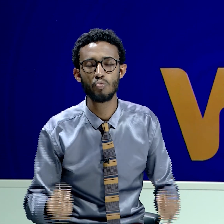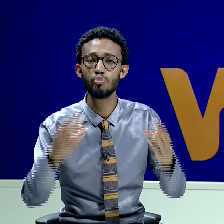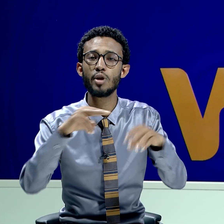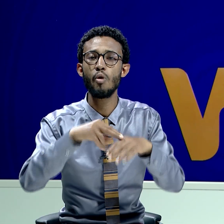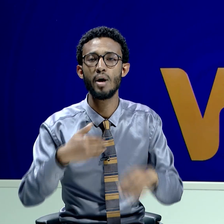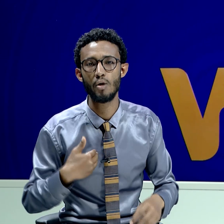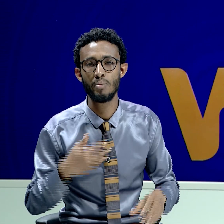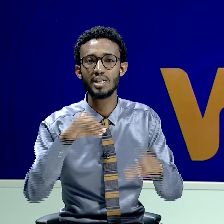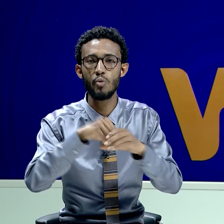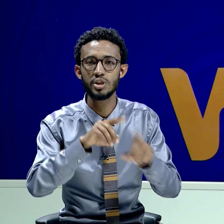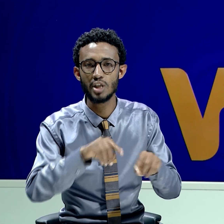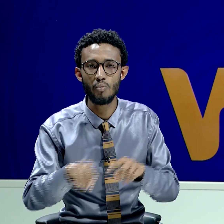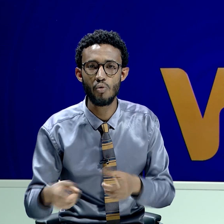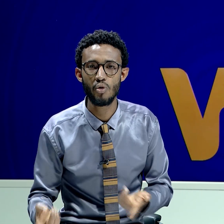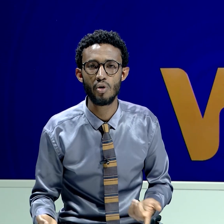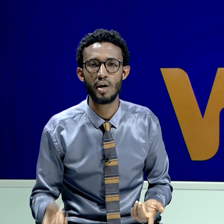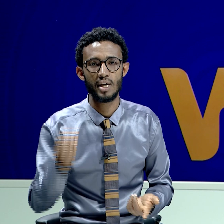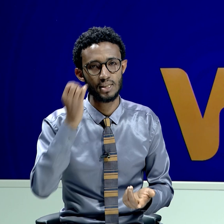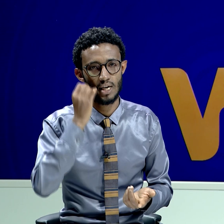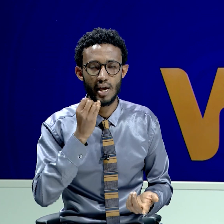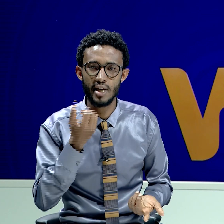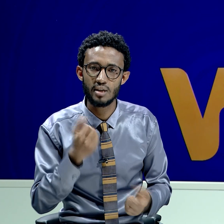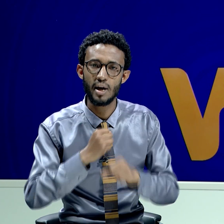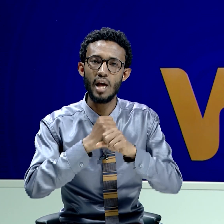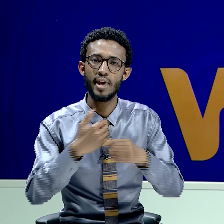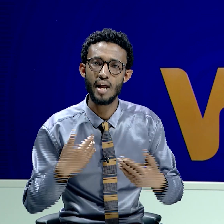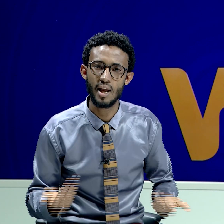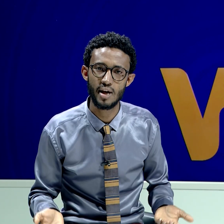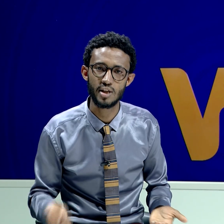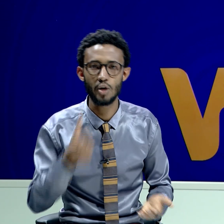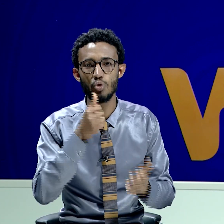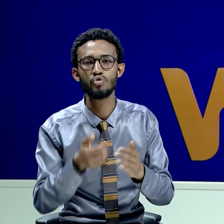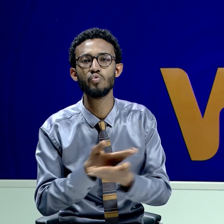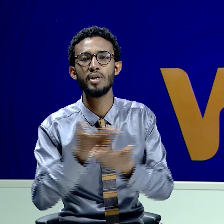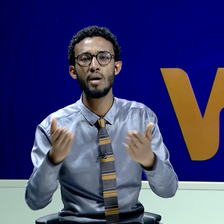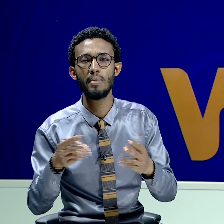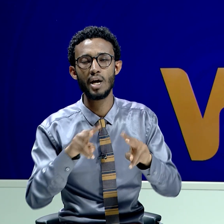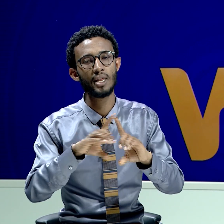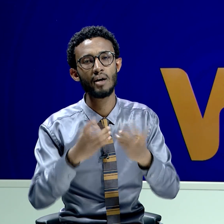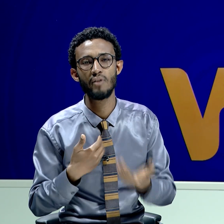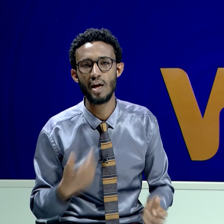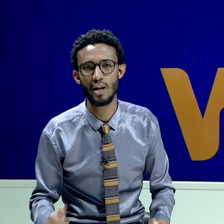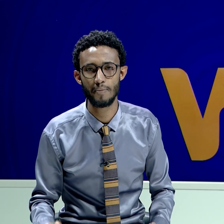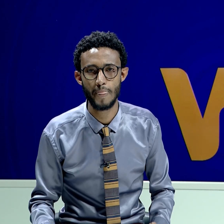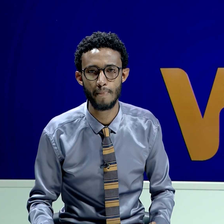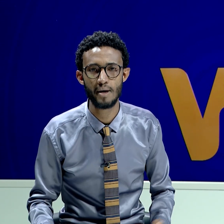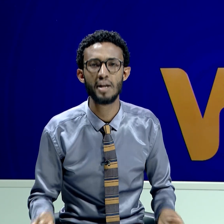ብዙ ተቋማት አሉ። በዛ ውስጥ ደግሞ ጸረ ኤድስ መከላከያ አለ፣ ሴቶች ጉዳይ መለከት ተከፈለ አለ። ነገር